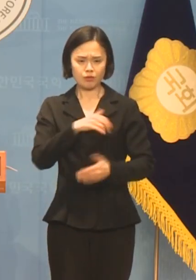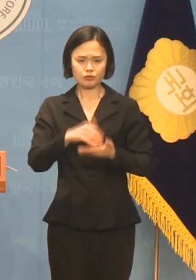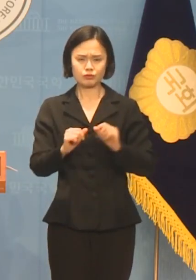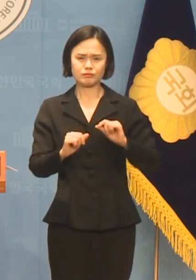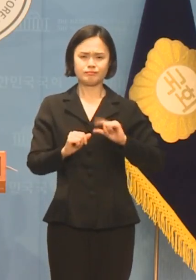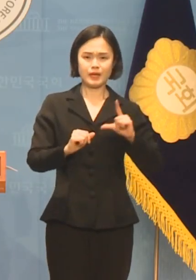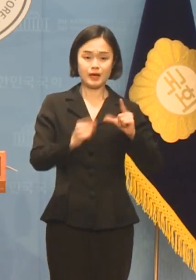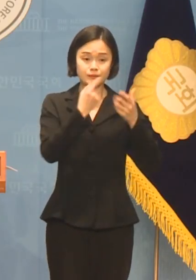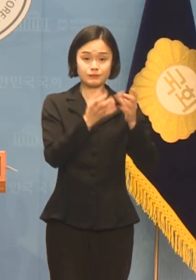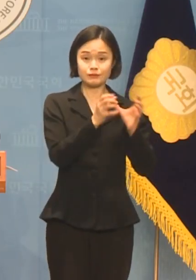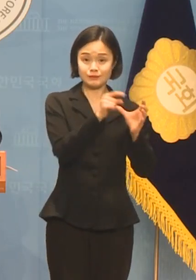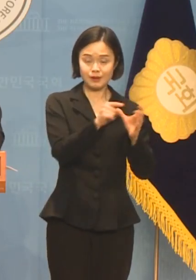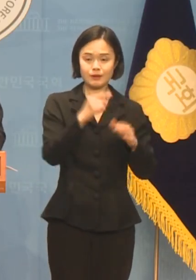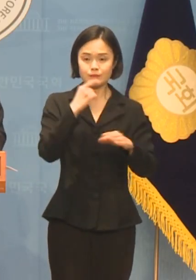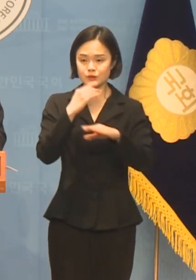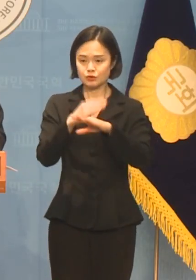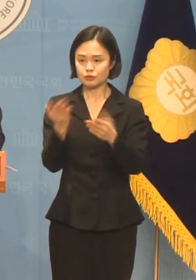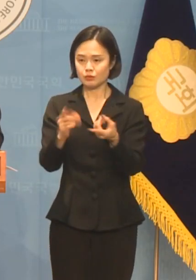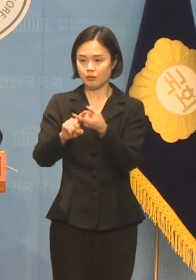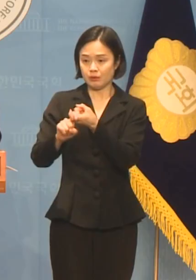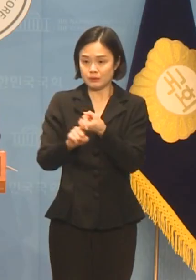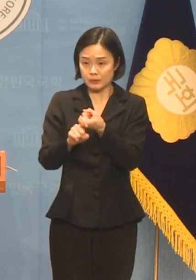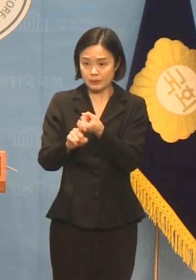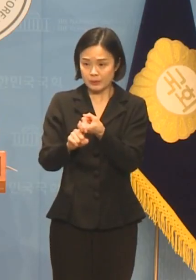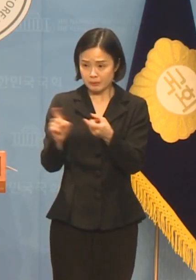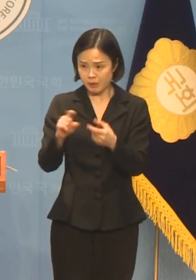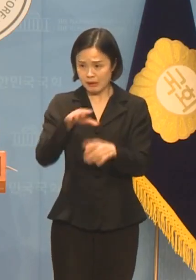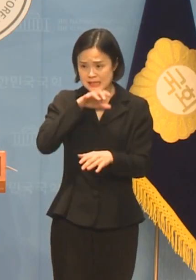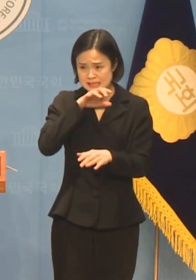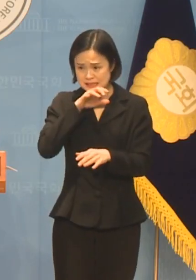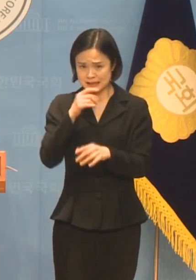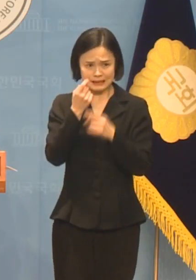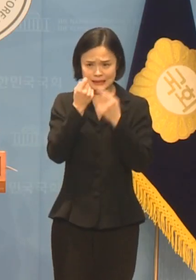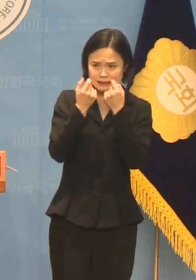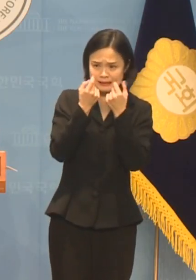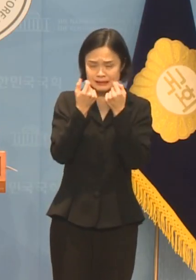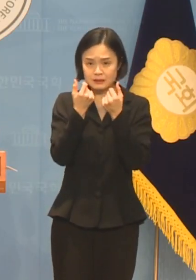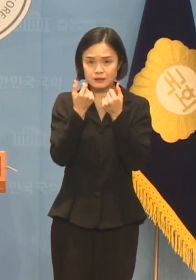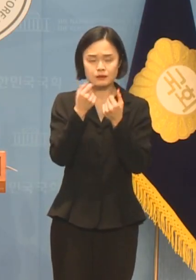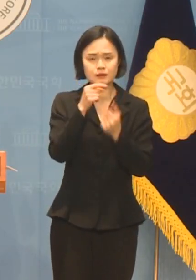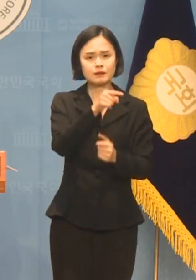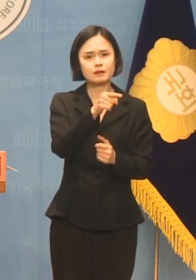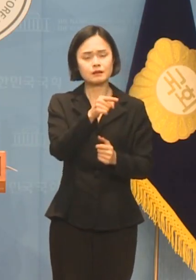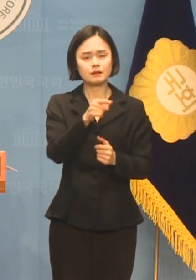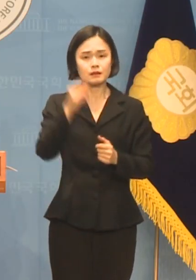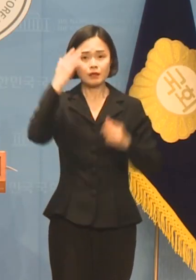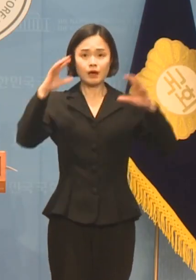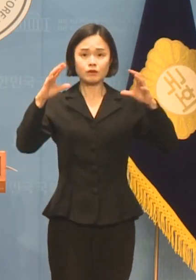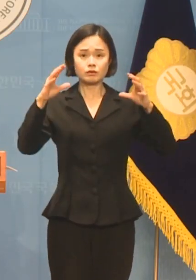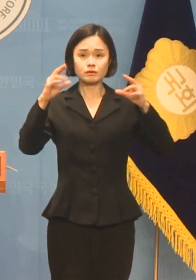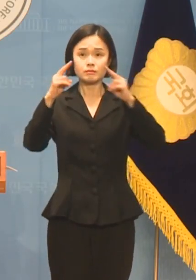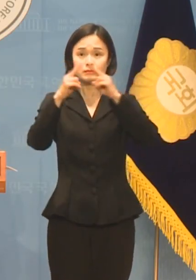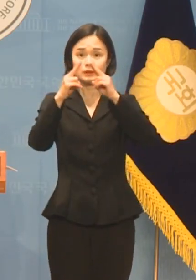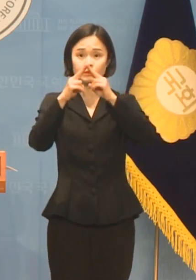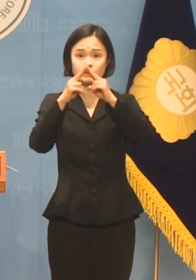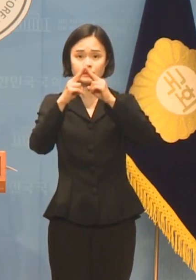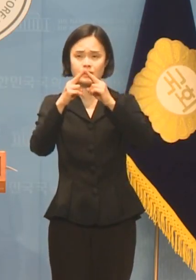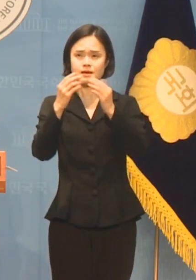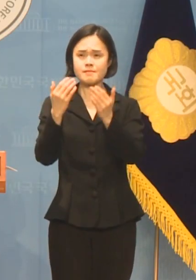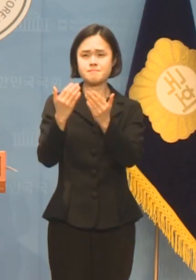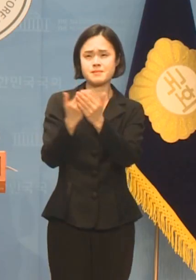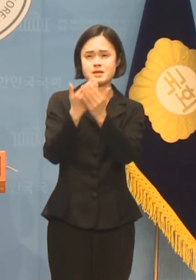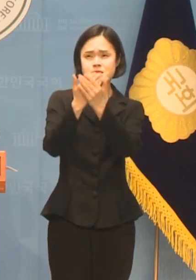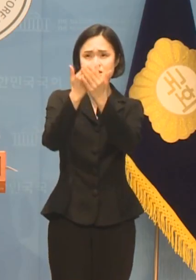민주노총의 눈치 보기에만 급급한다면 대한민국의 반도체 강국을 향한 도약은 갈수록